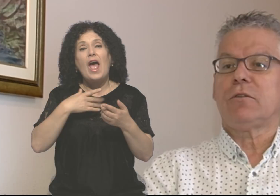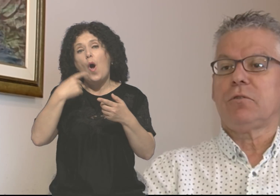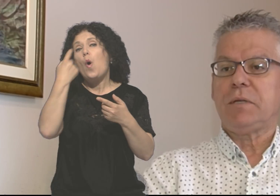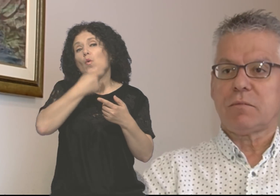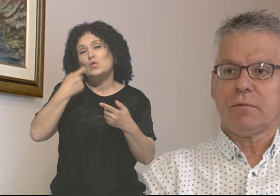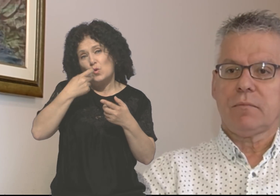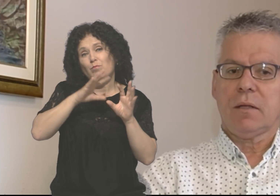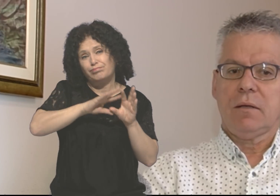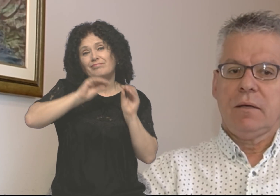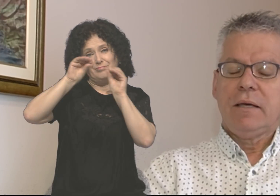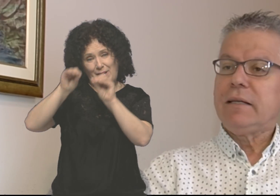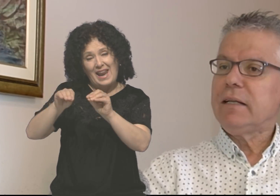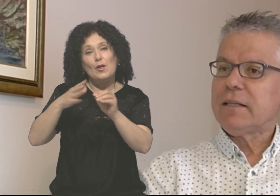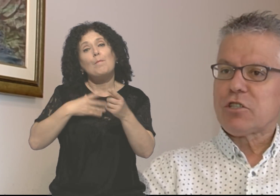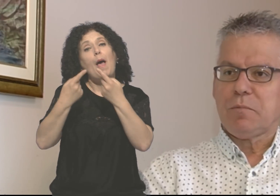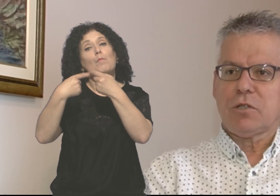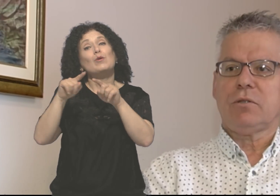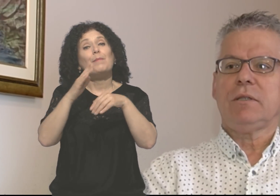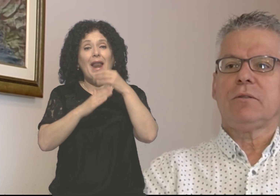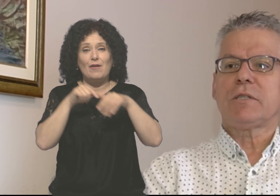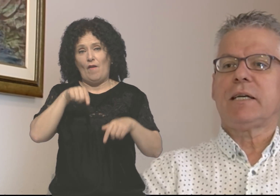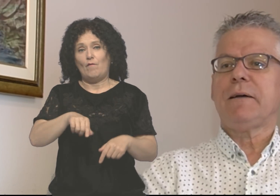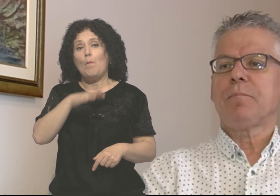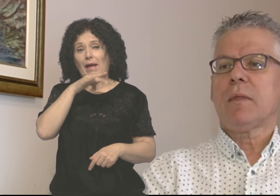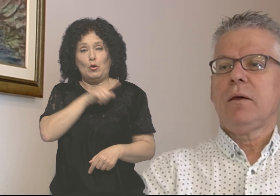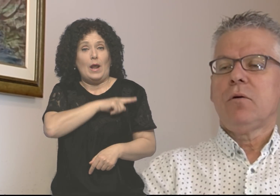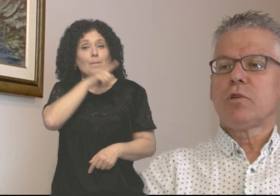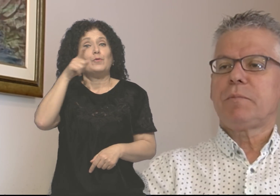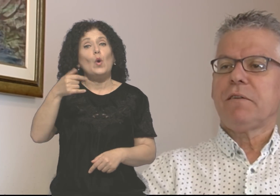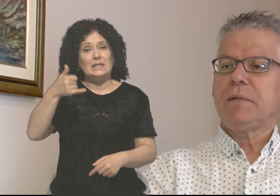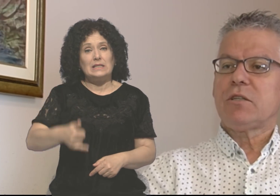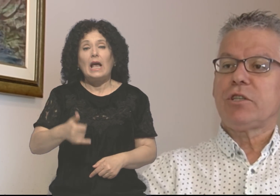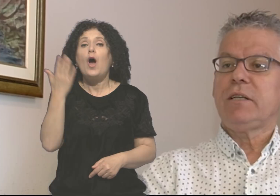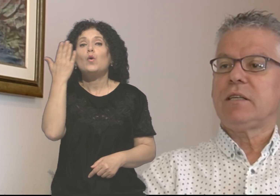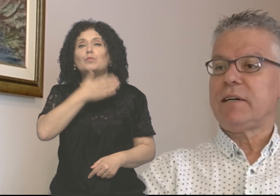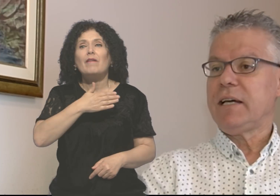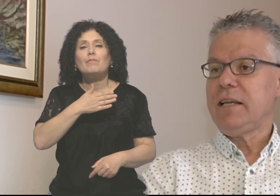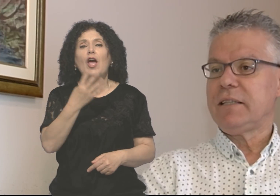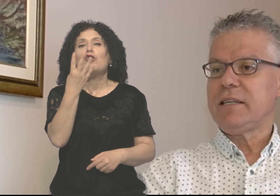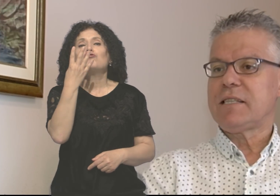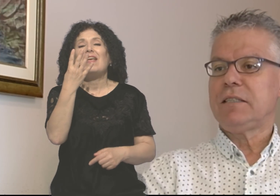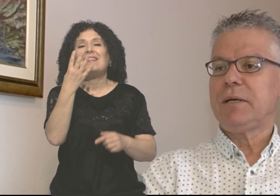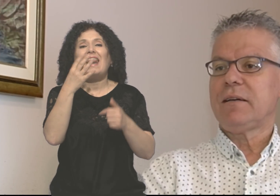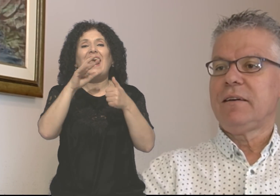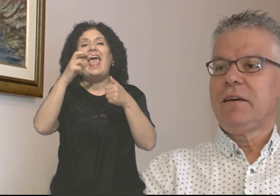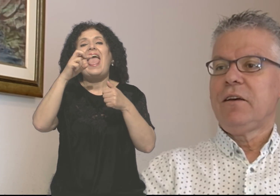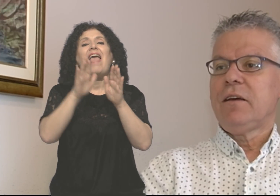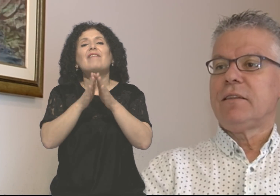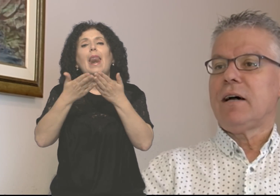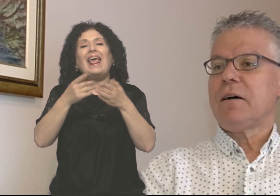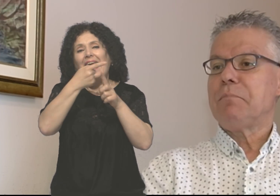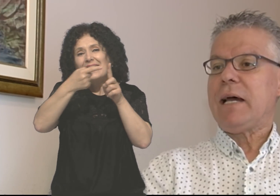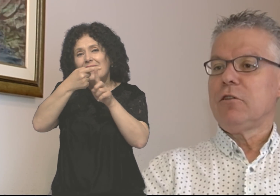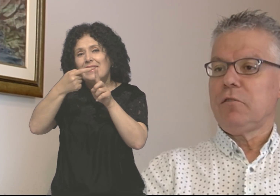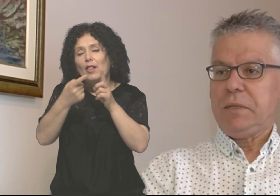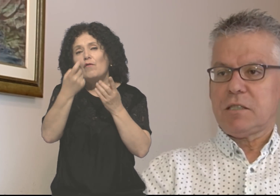пренесено Светото Писмо. Ние на нашите простори до сега успеавме четирите евангелија да ги издадиме